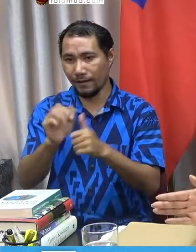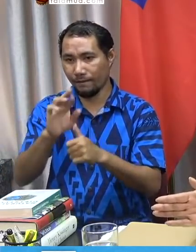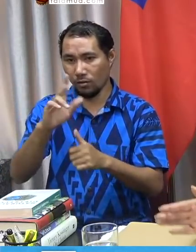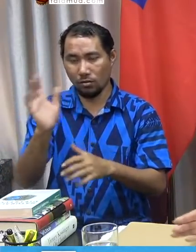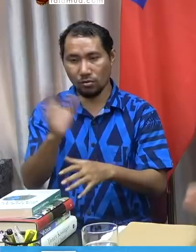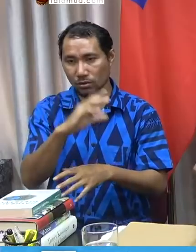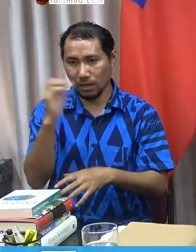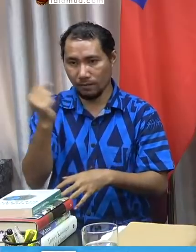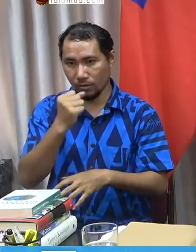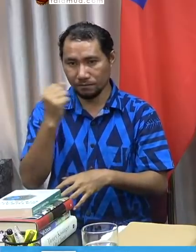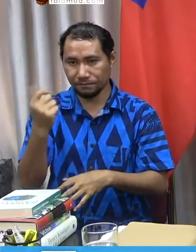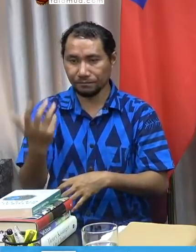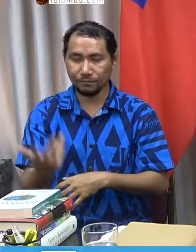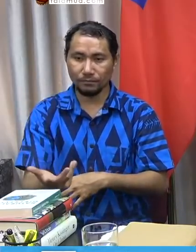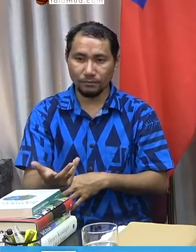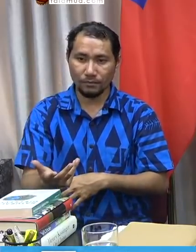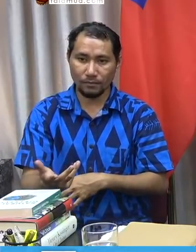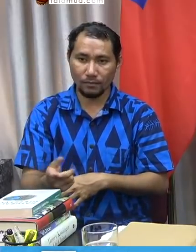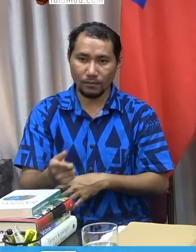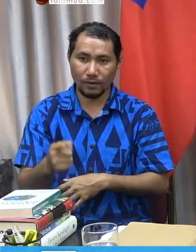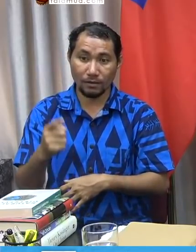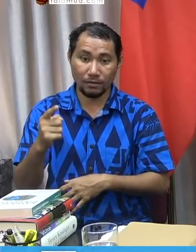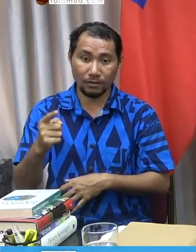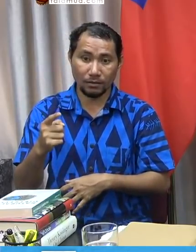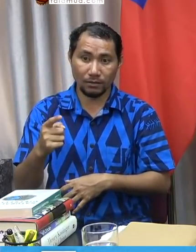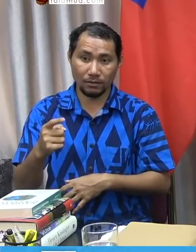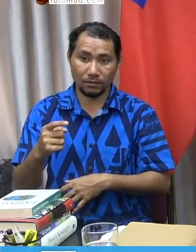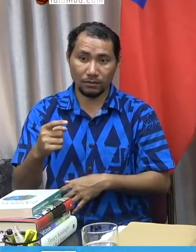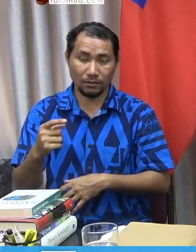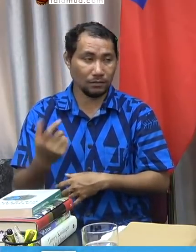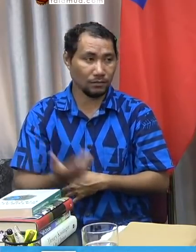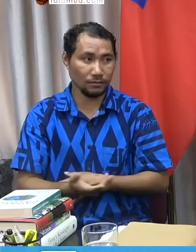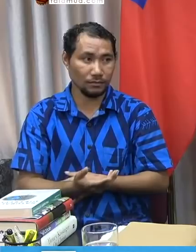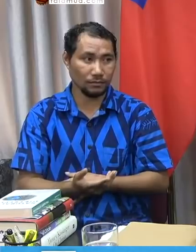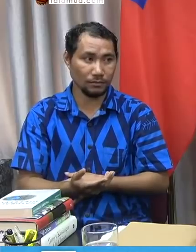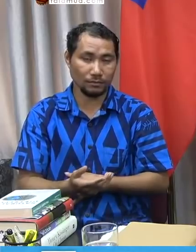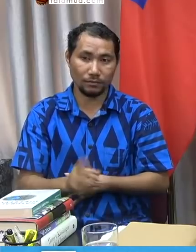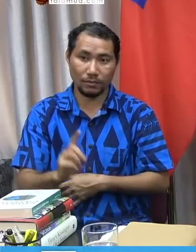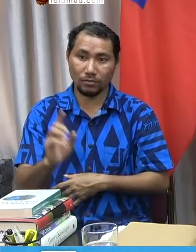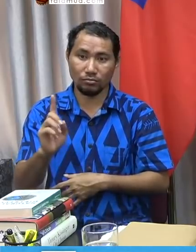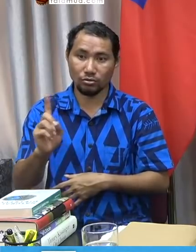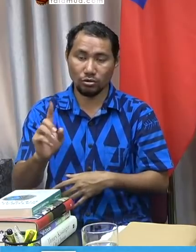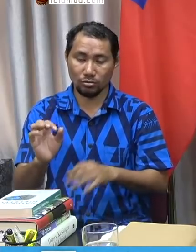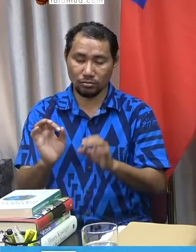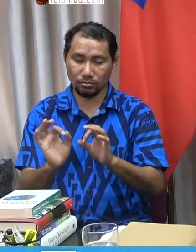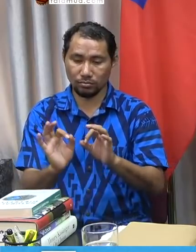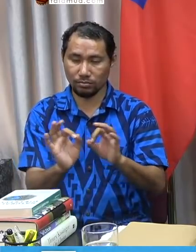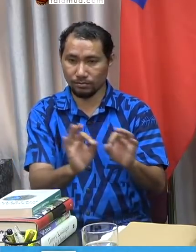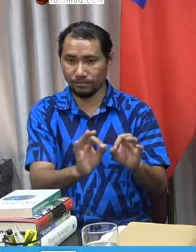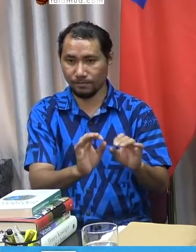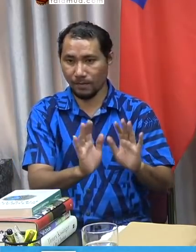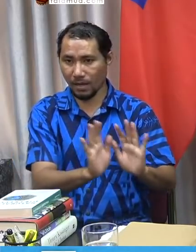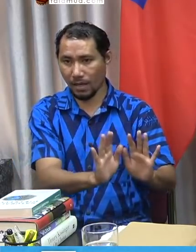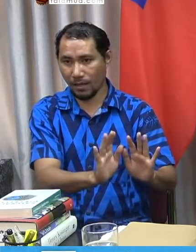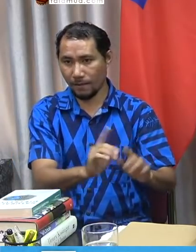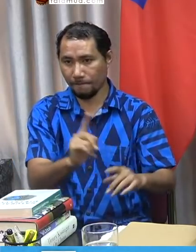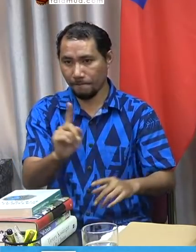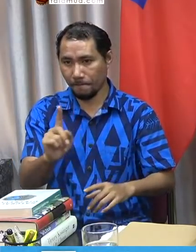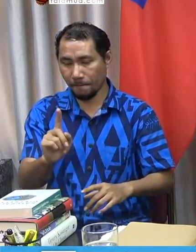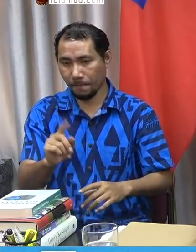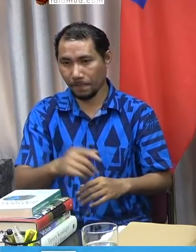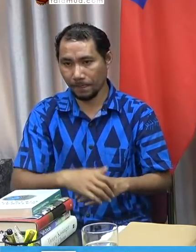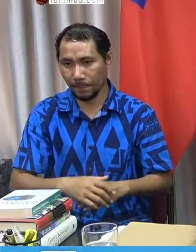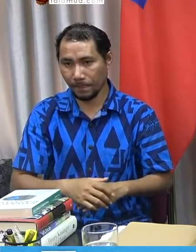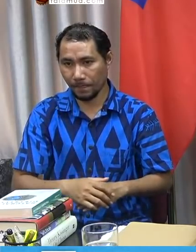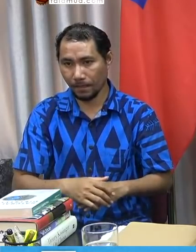tunu ma o le mea lava na tuli lo atu ai e le o se te ile anganga e fatuto tasi